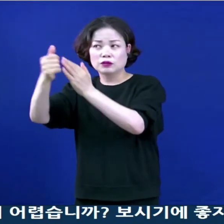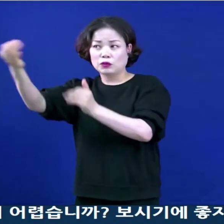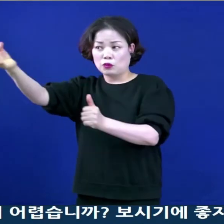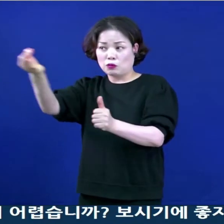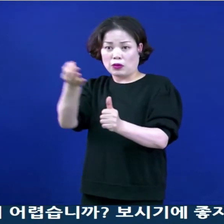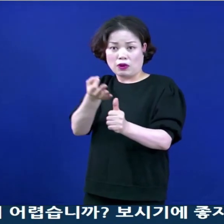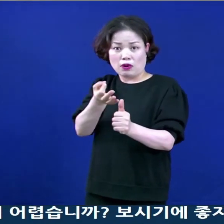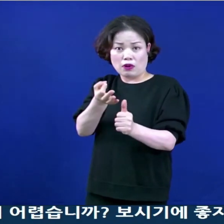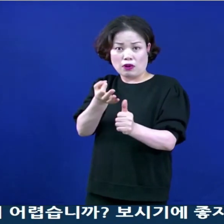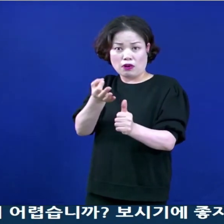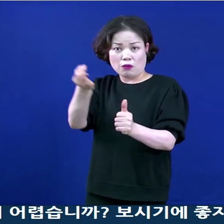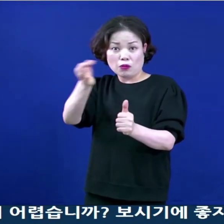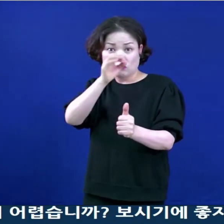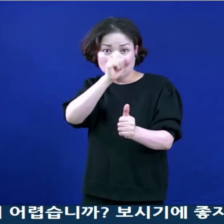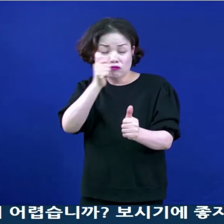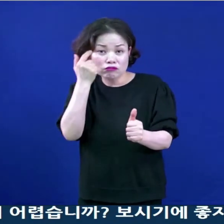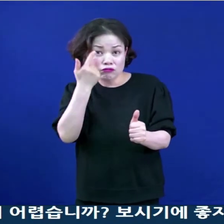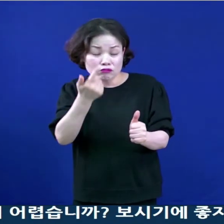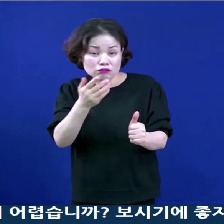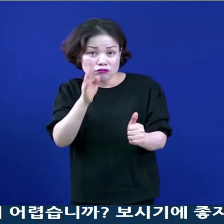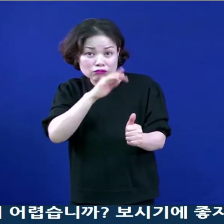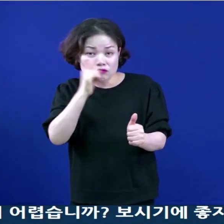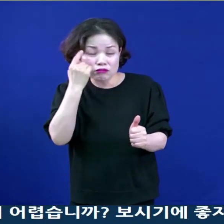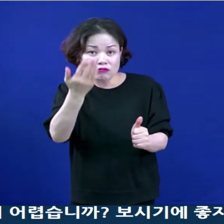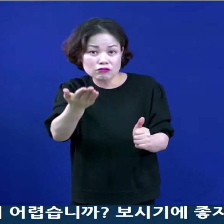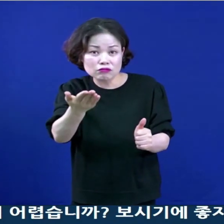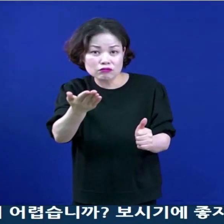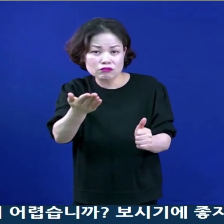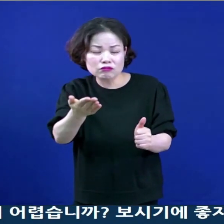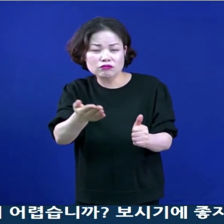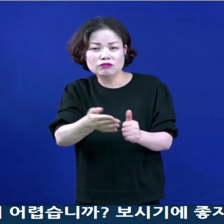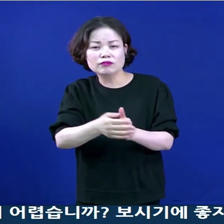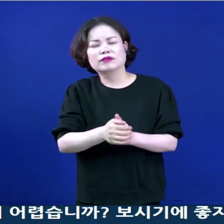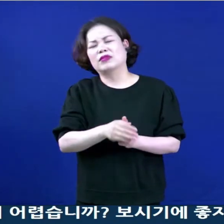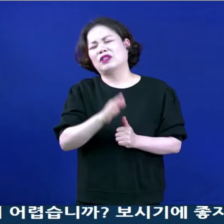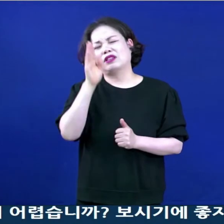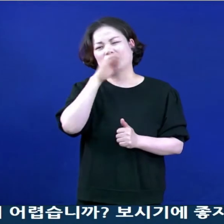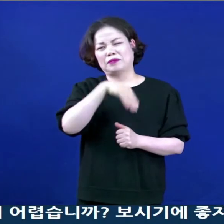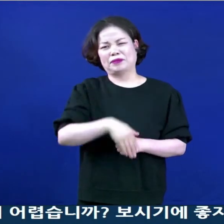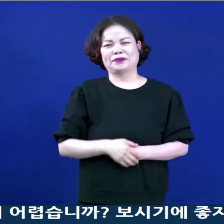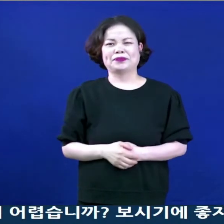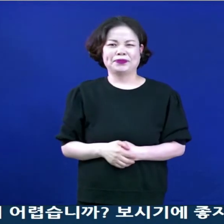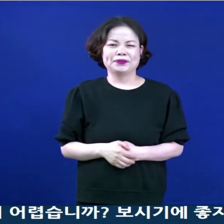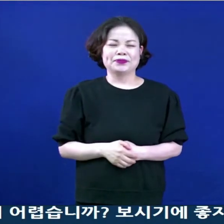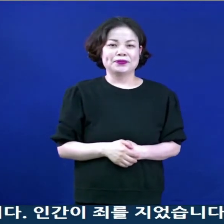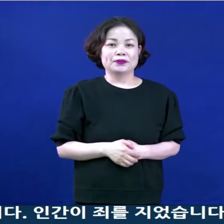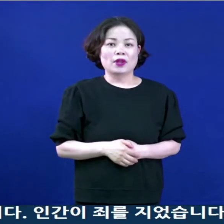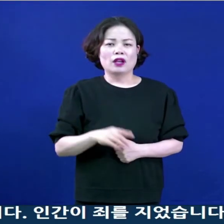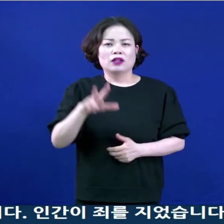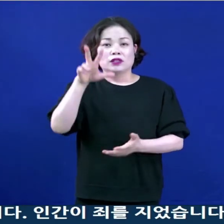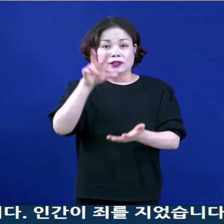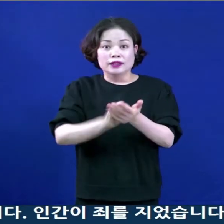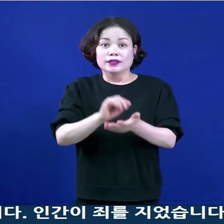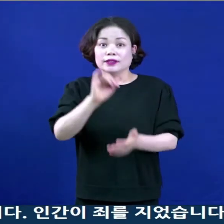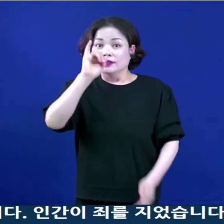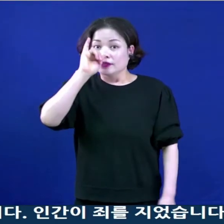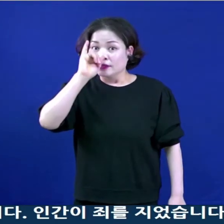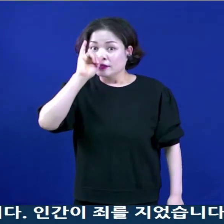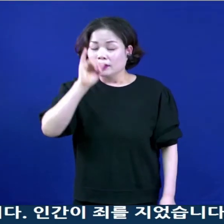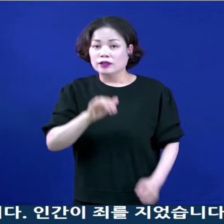보시면 보시기에 좋겠습니까? 안 좋겠습니까? 안 좋겠죠. 이게 문제가 된 거예요.